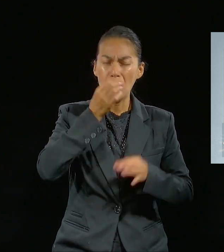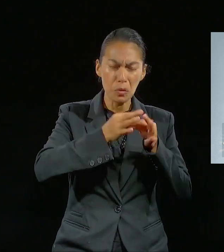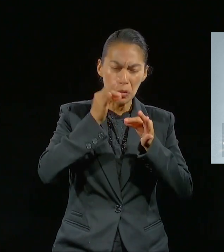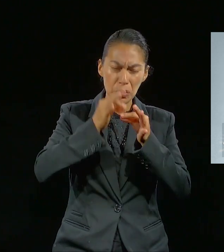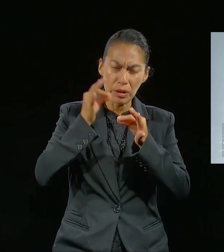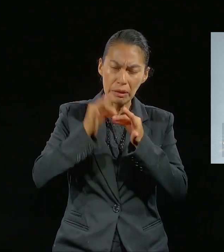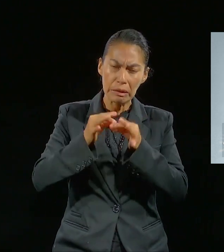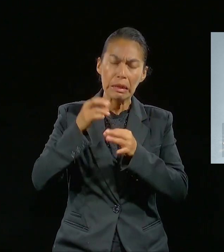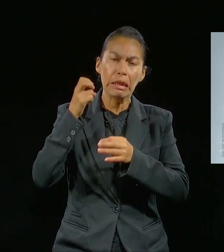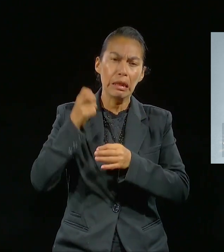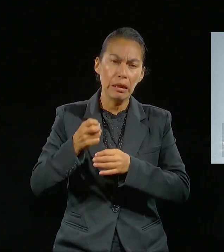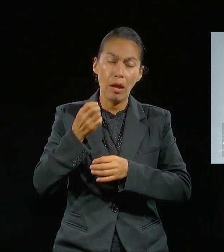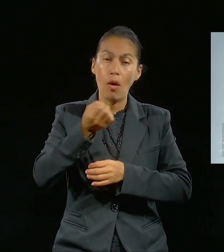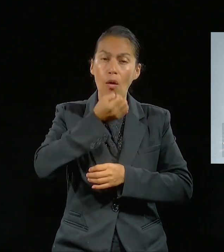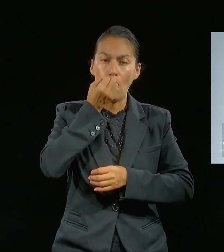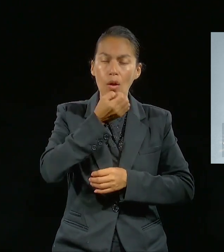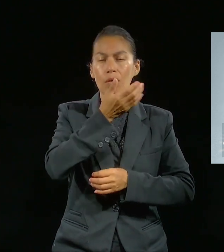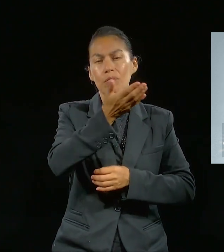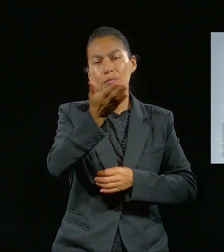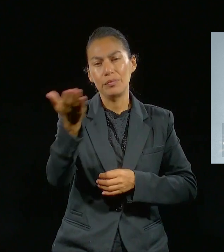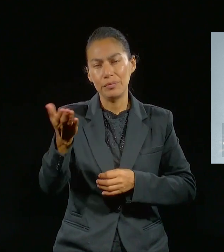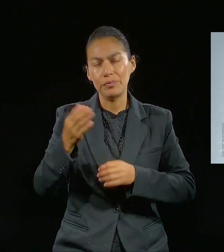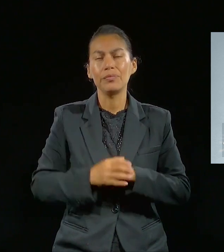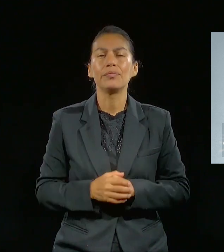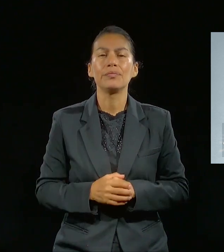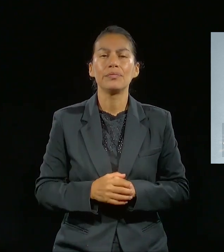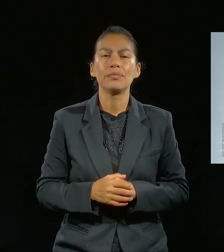oración estarán orando por ustedes,